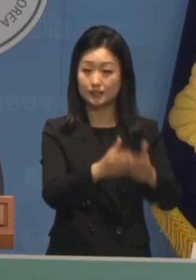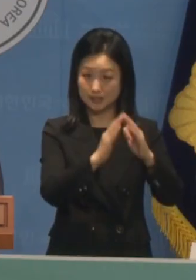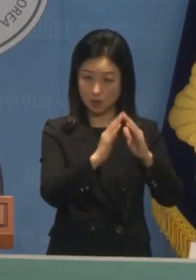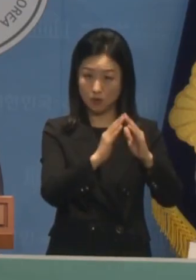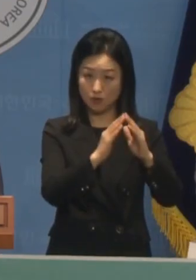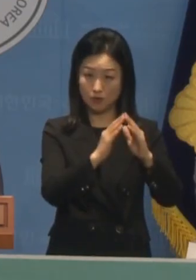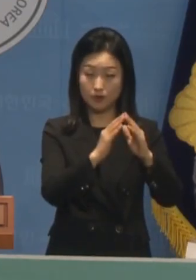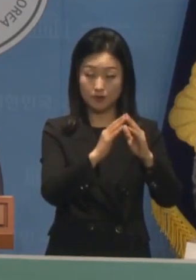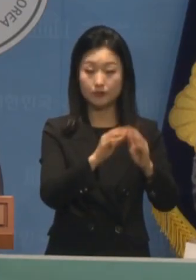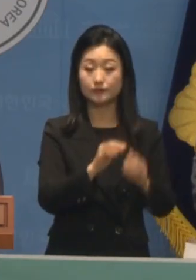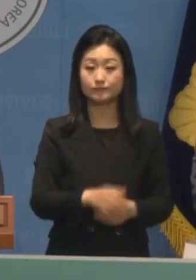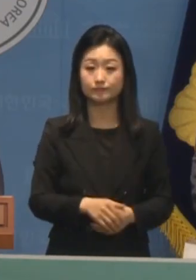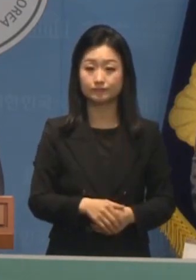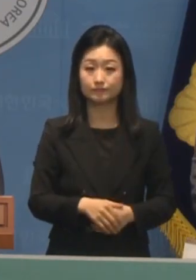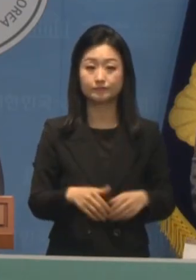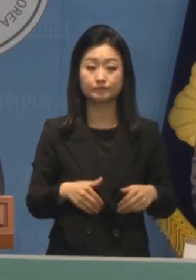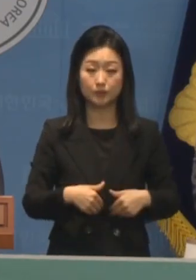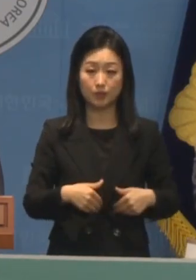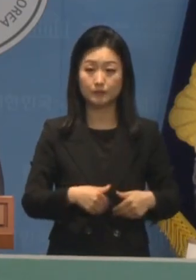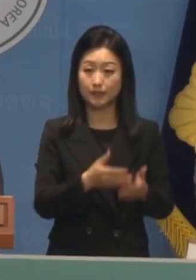한국사회연대경제원을 설립합니다.